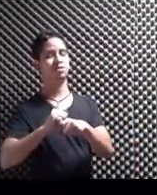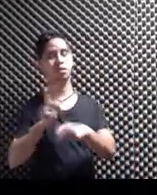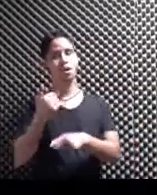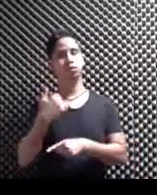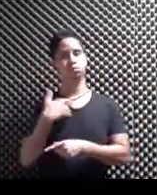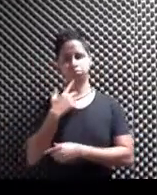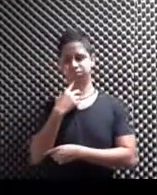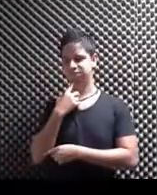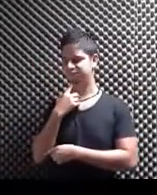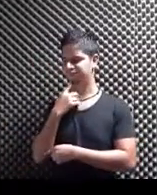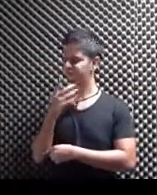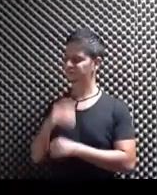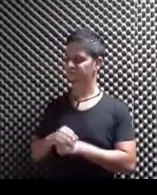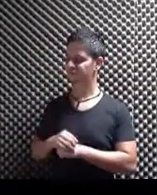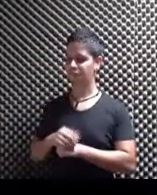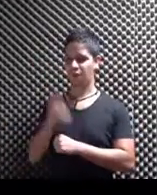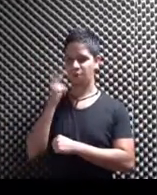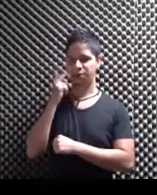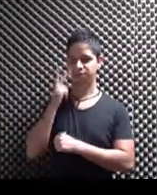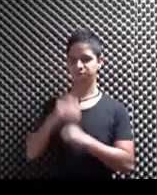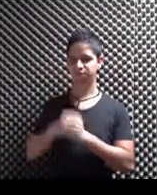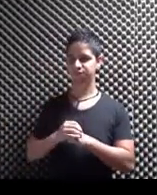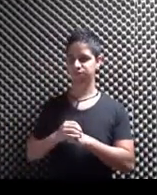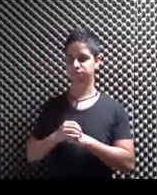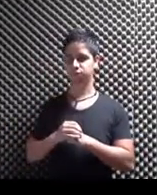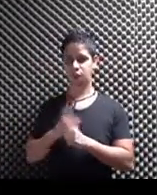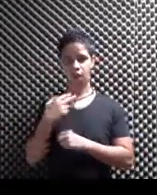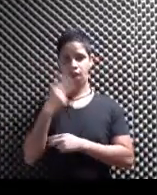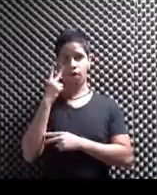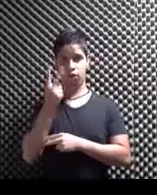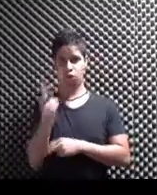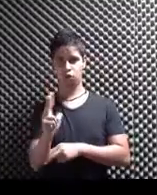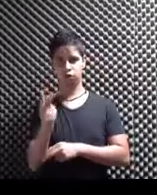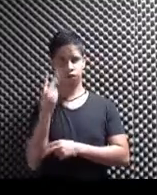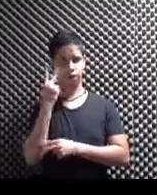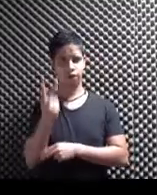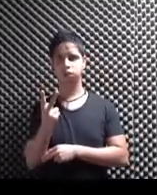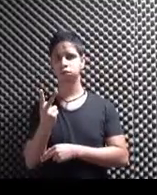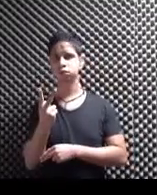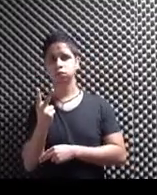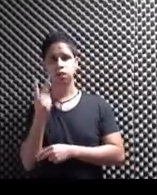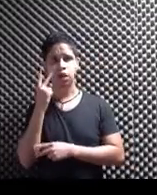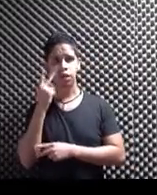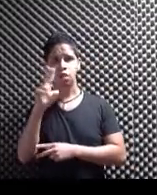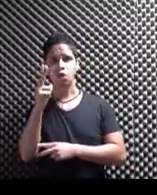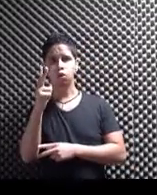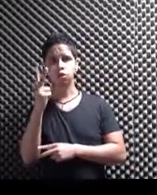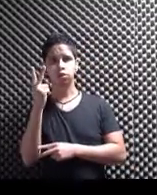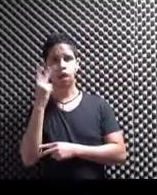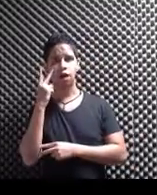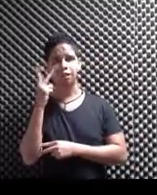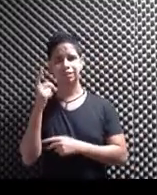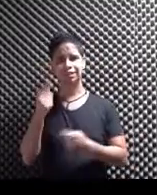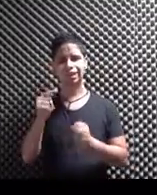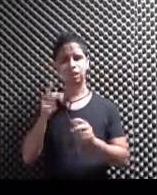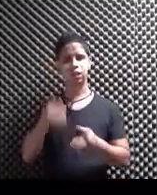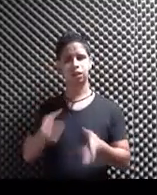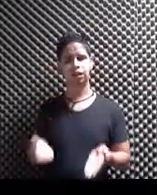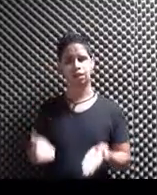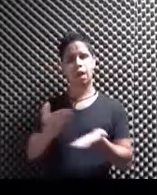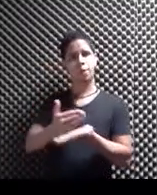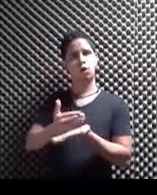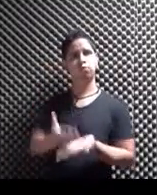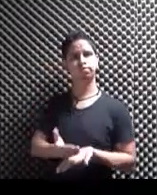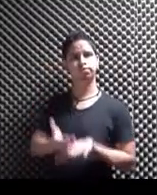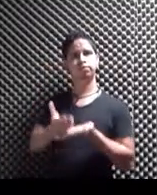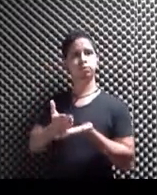Ay, Virgen, qué poca vergüenza. ¡Mira, mira, mira! Pero eso se ve, ¿se ve? No, no se ve. Va a tener que levantarlo y llevárselo para allá.